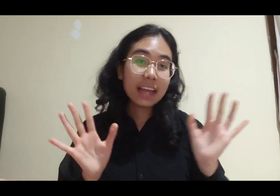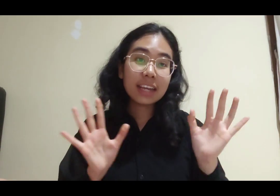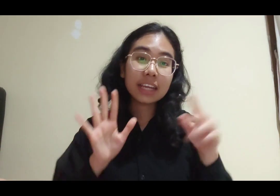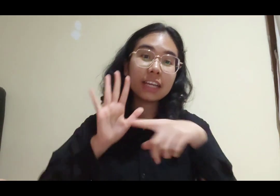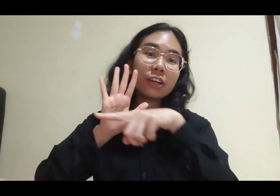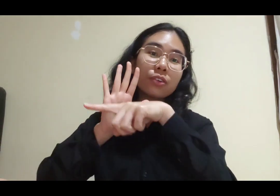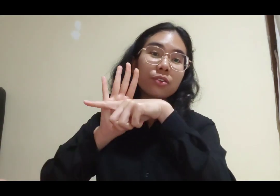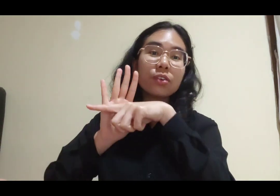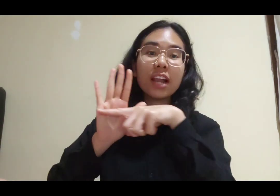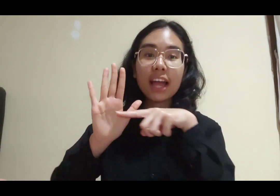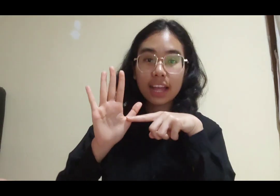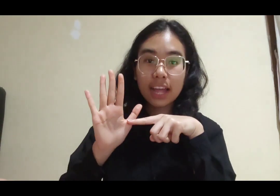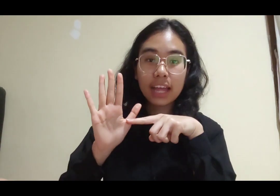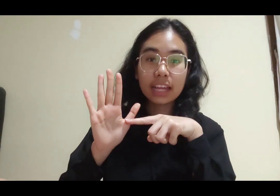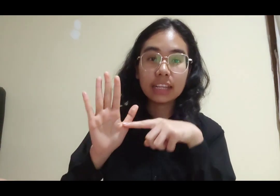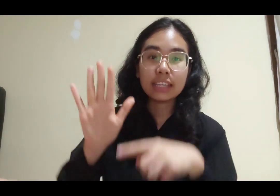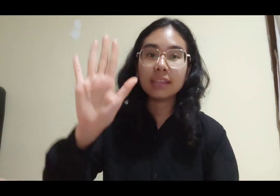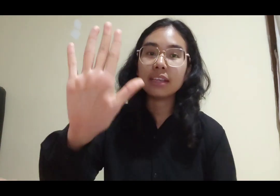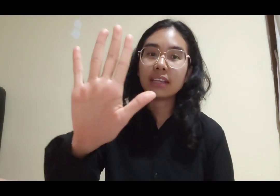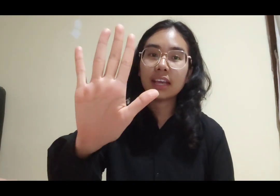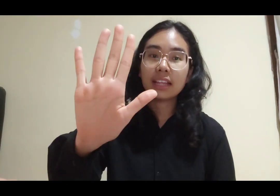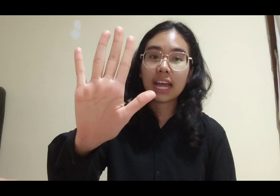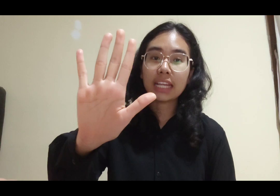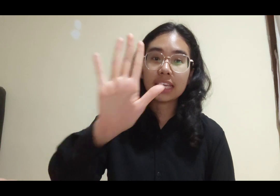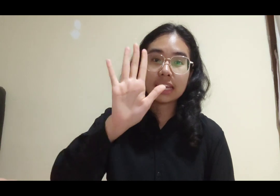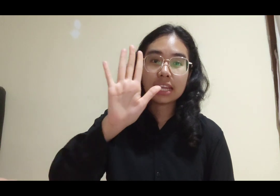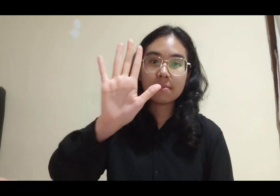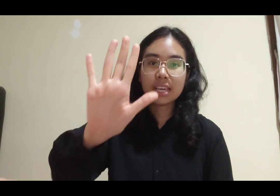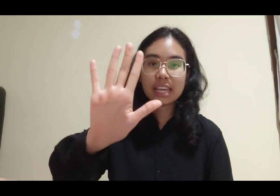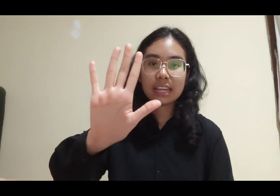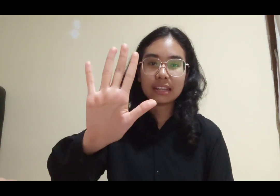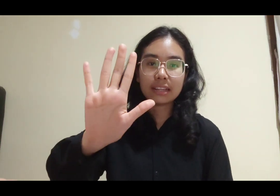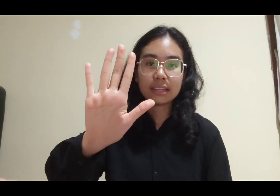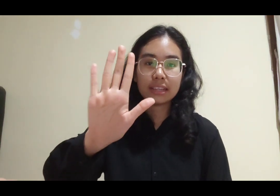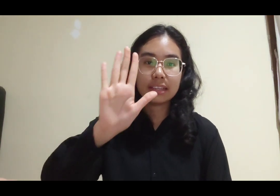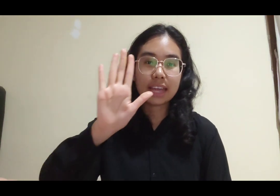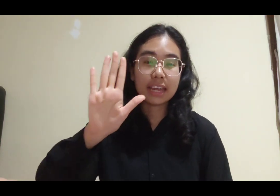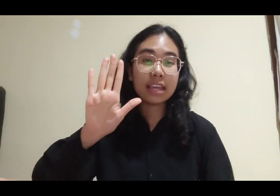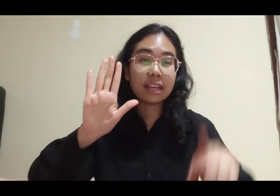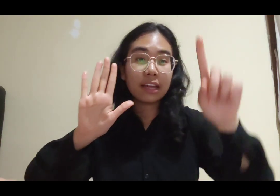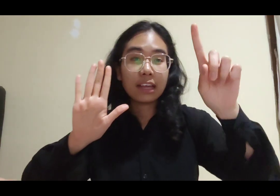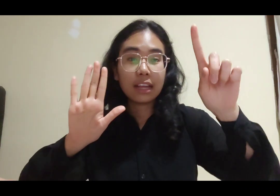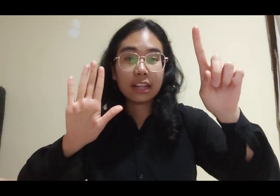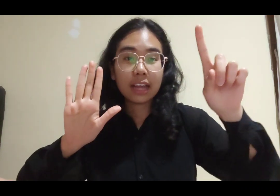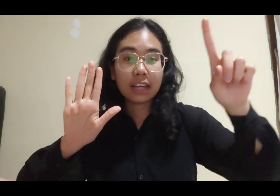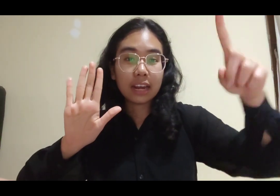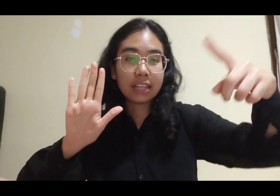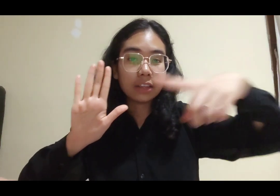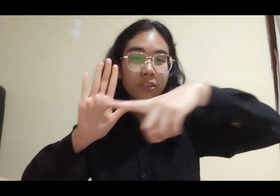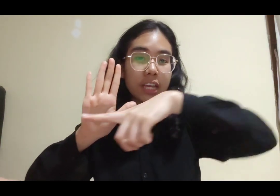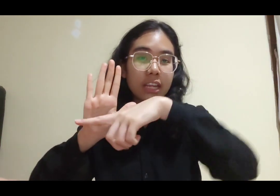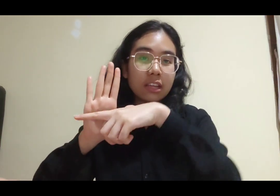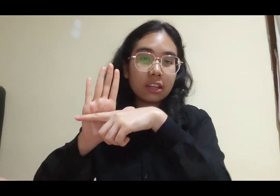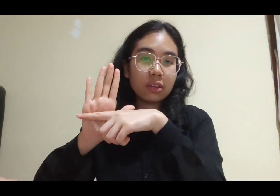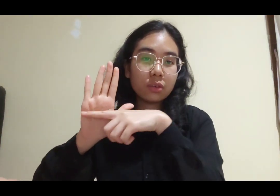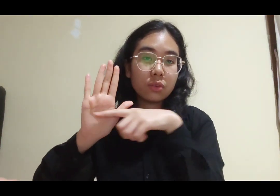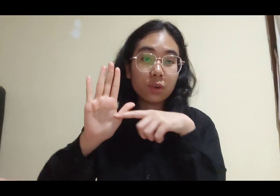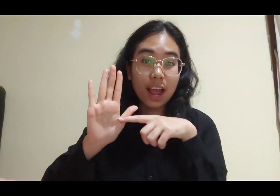takkan kekurangan. Jadi tangan kiri bikin jari, tangan kanan 1 jari kurang